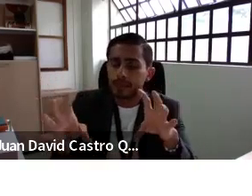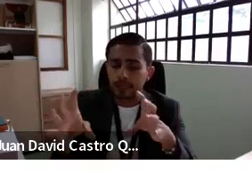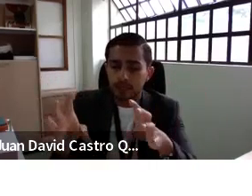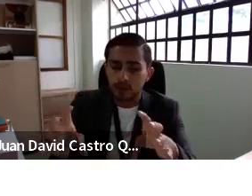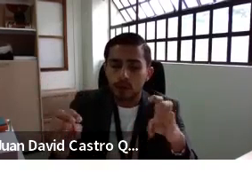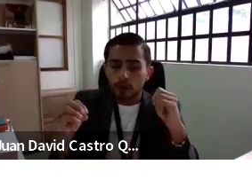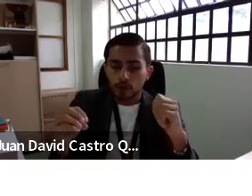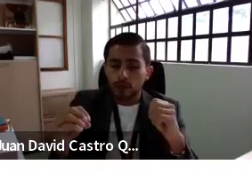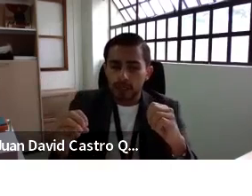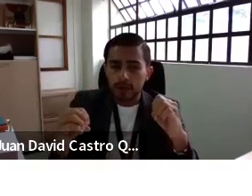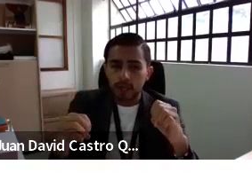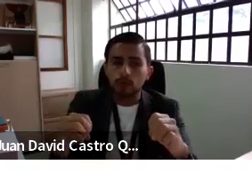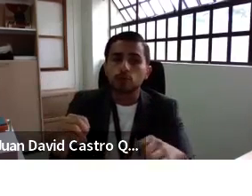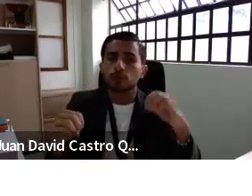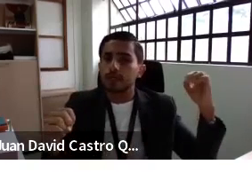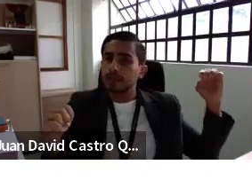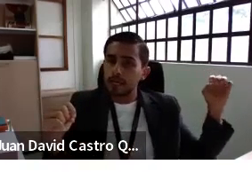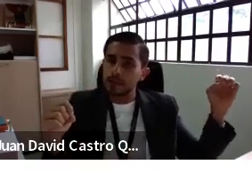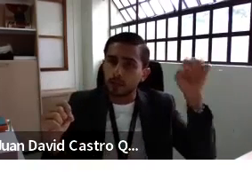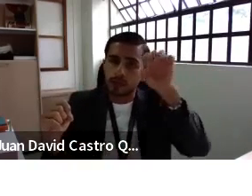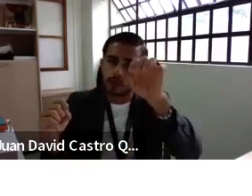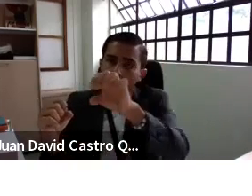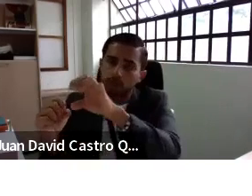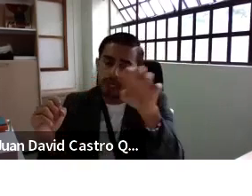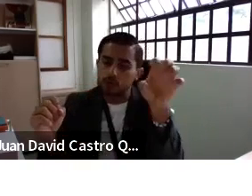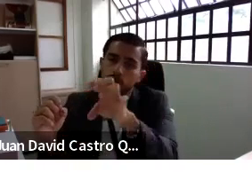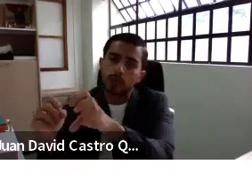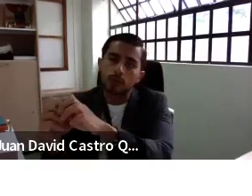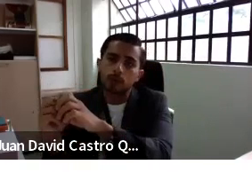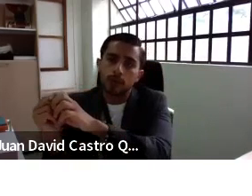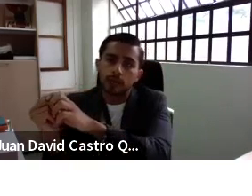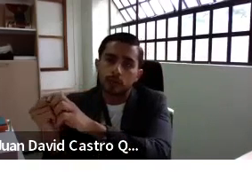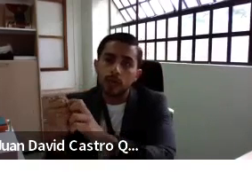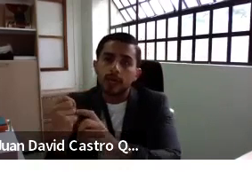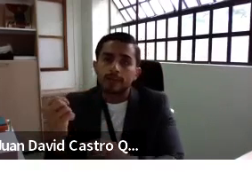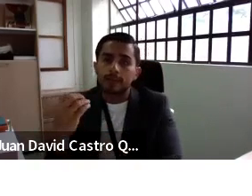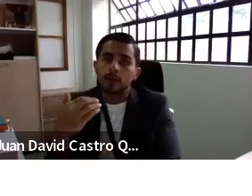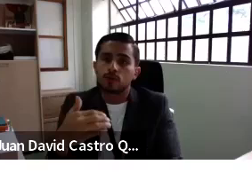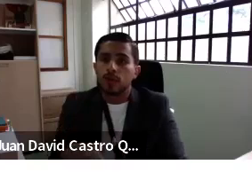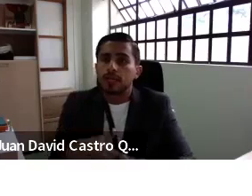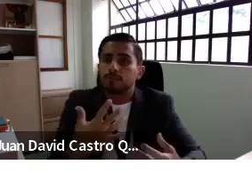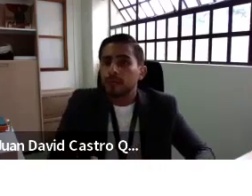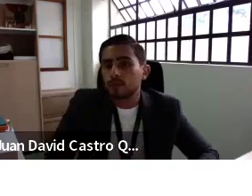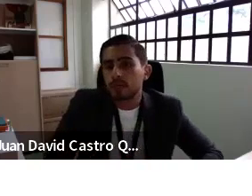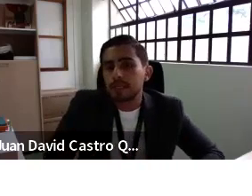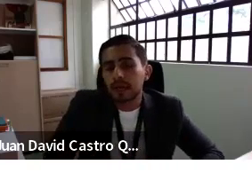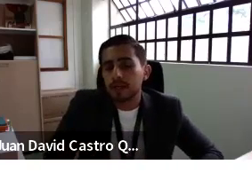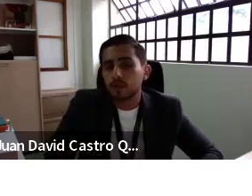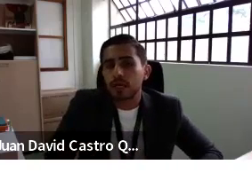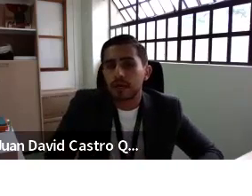presentación yo les voy a estar hablando mucho de ese tránsito que surta el conocimiento desde los expertos en este caso en